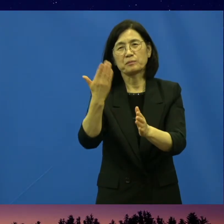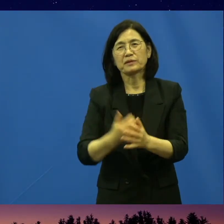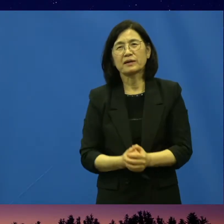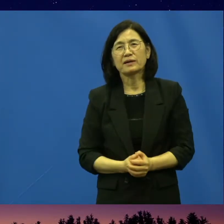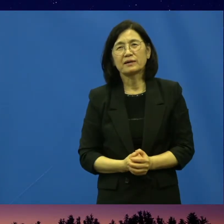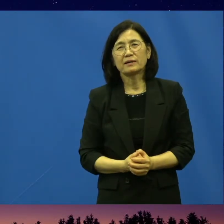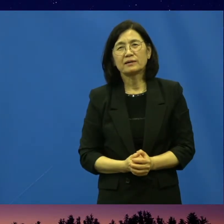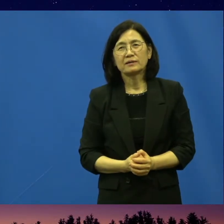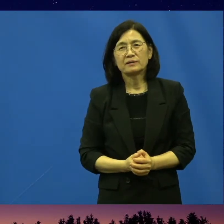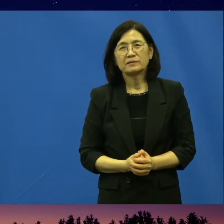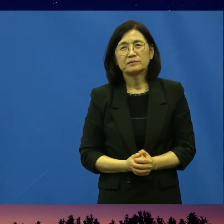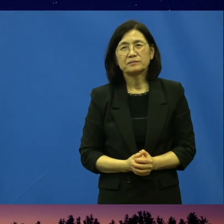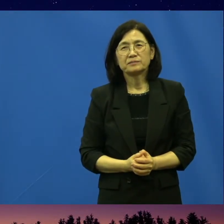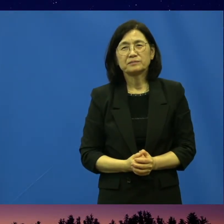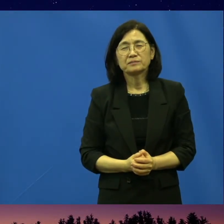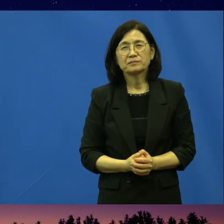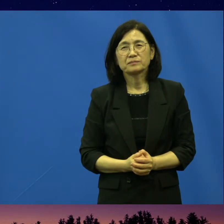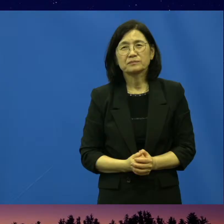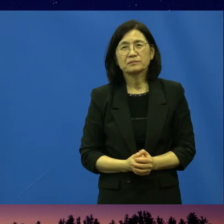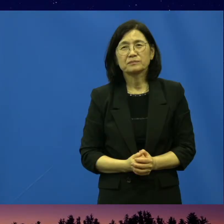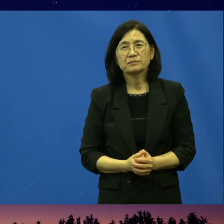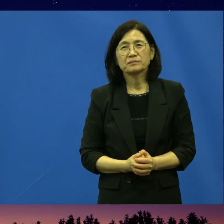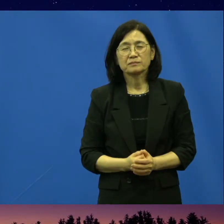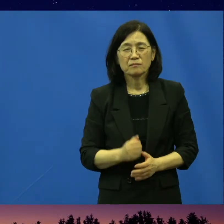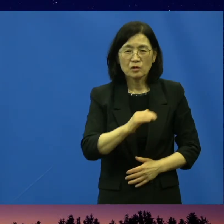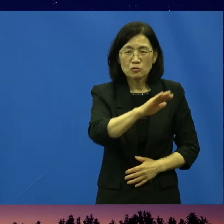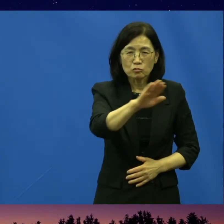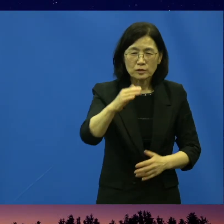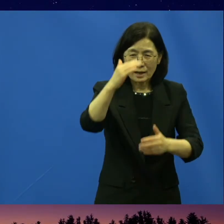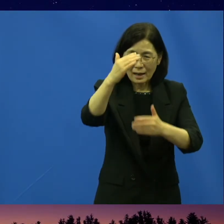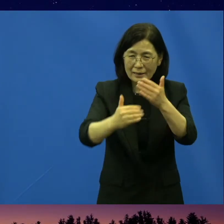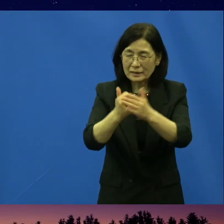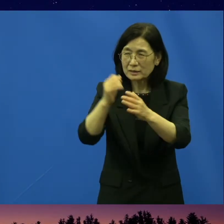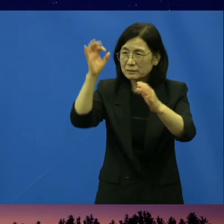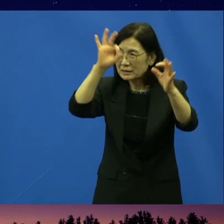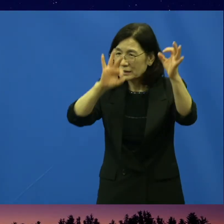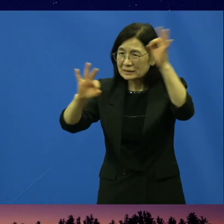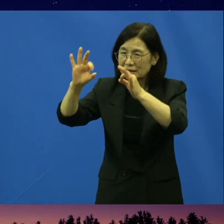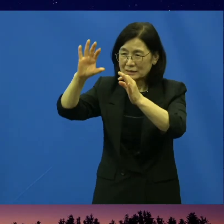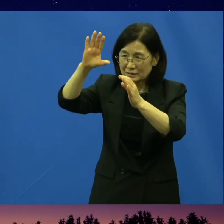우리가 주님을 찾으면 반드시 하나님은 당신 자신을 드러내신다. 내가 여기 있다.